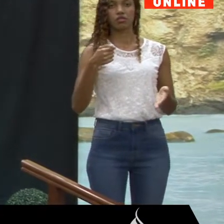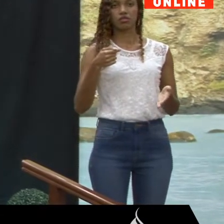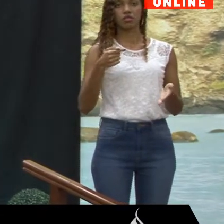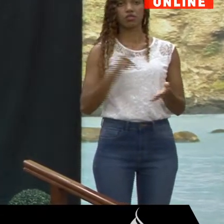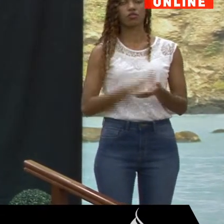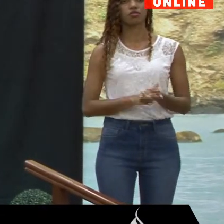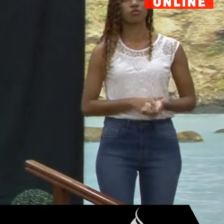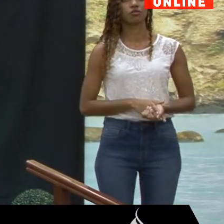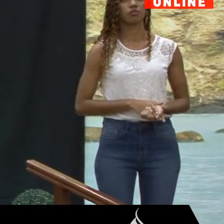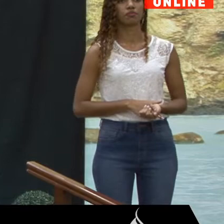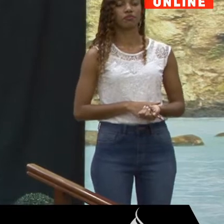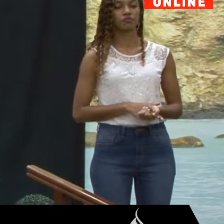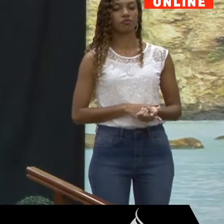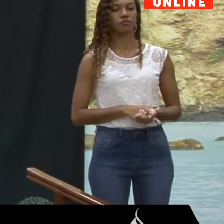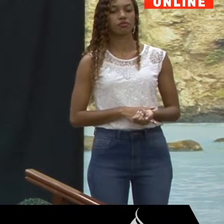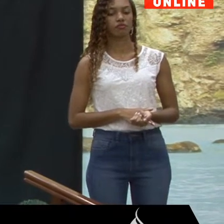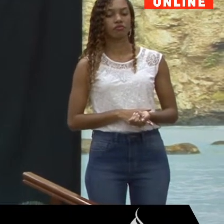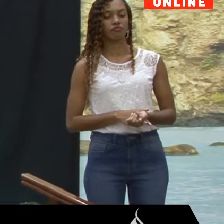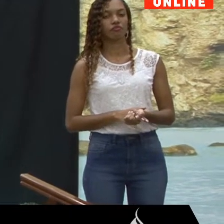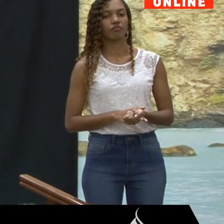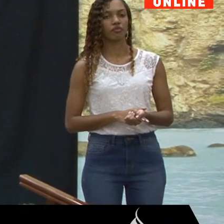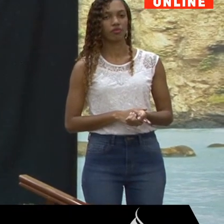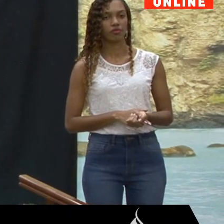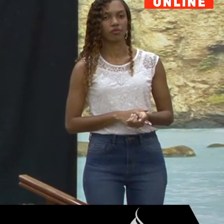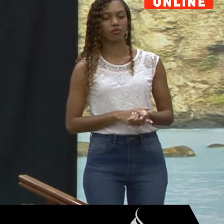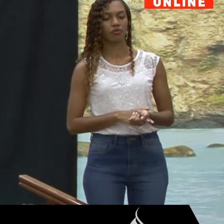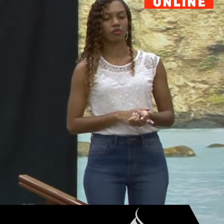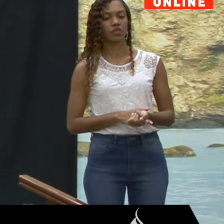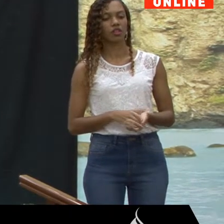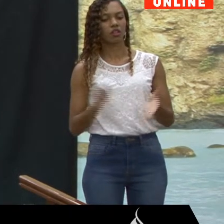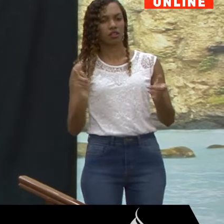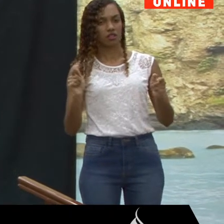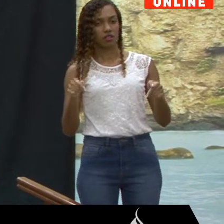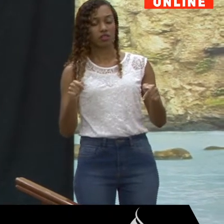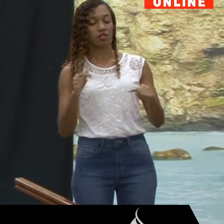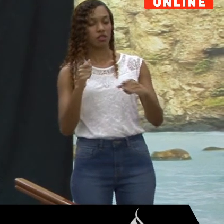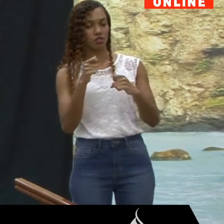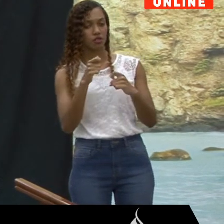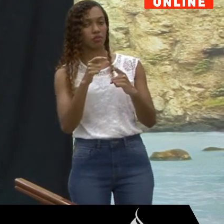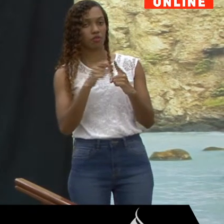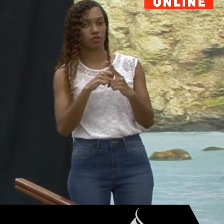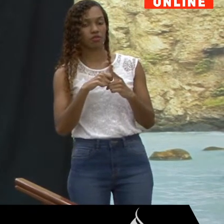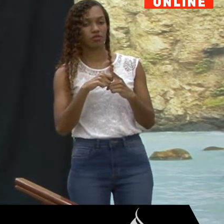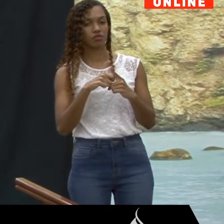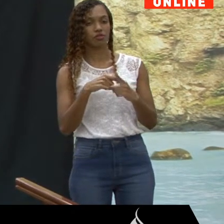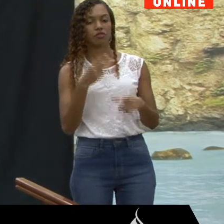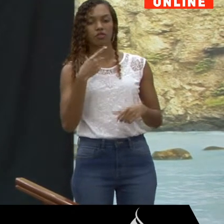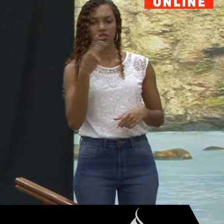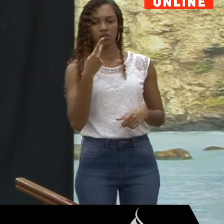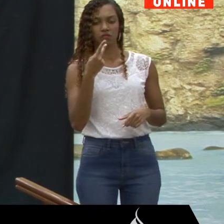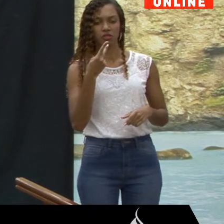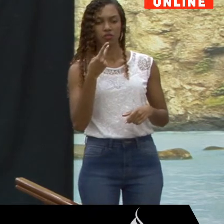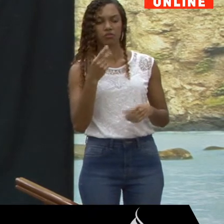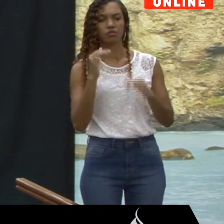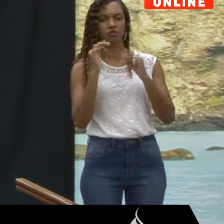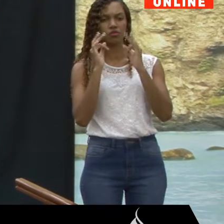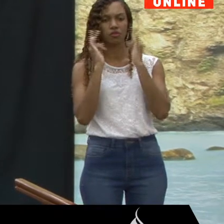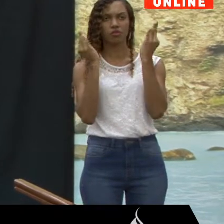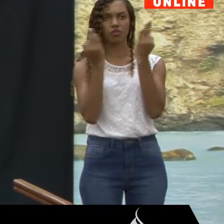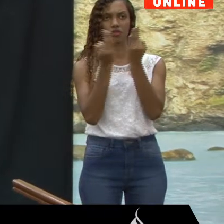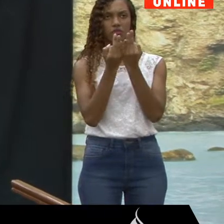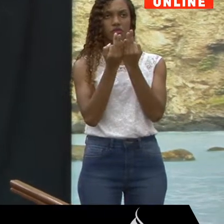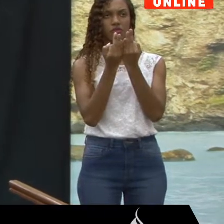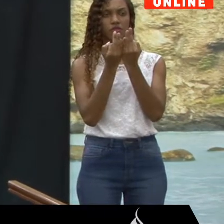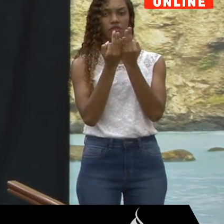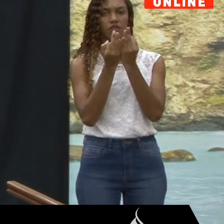17. Apesar de, neste mês, estamos falando do mês da família, e eu sou